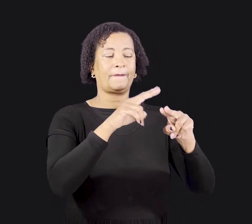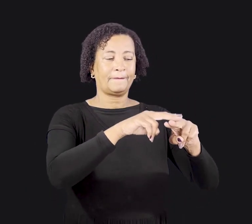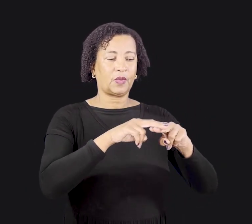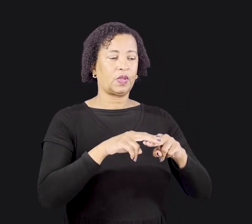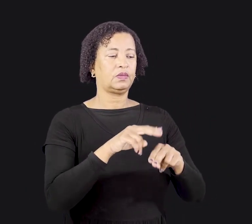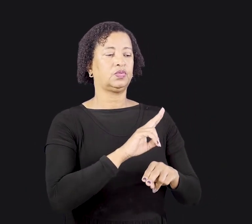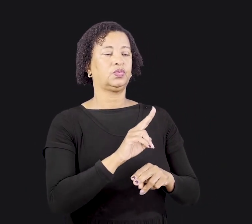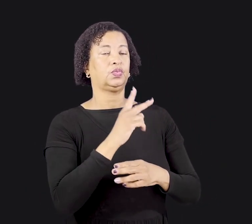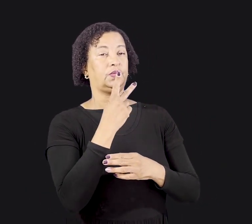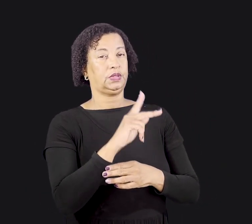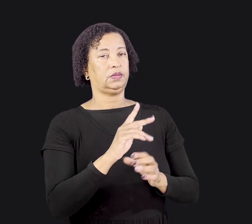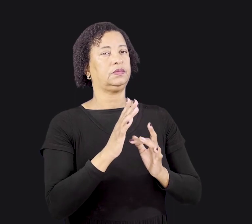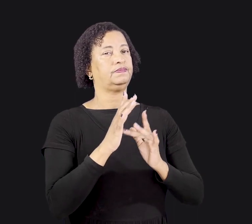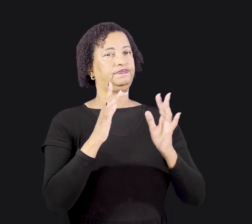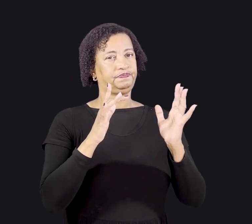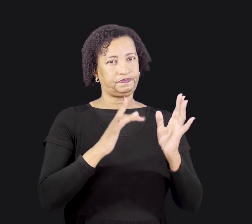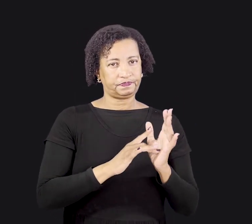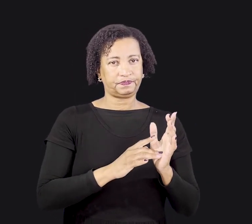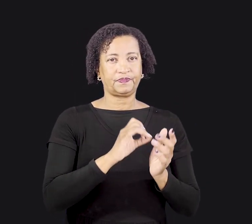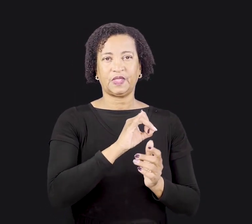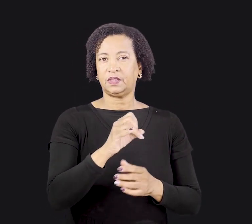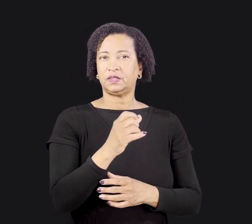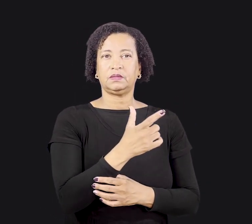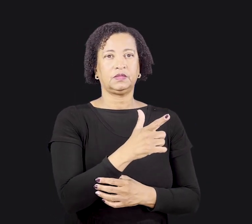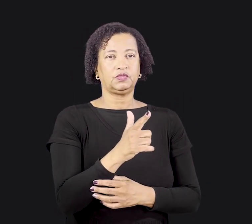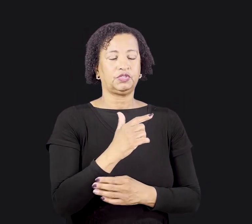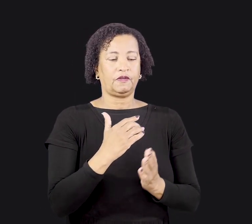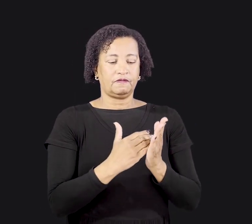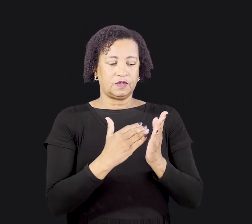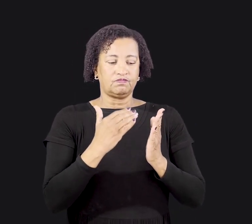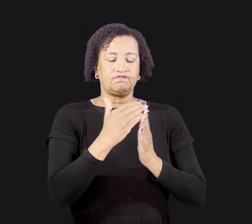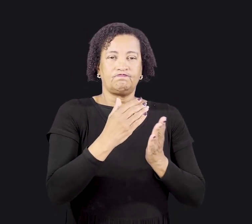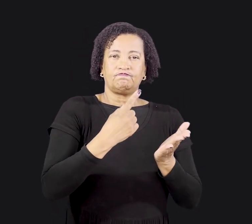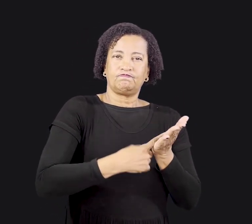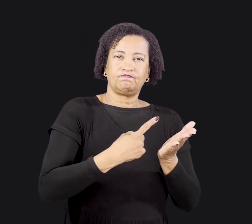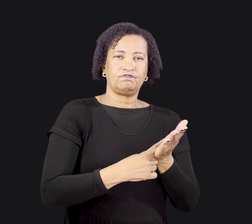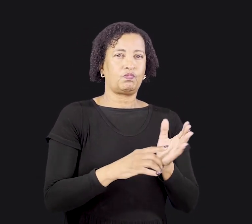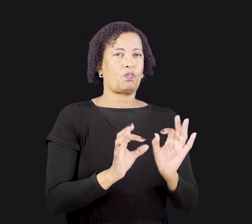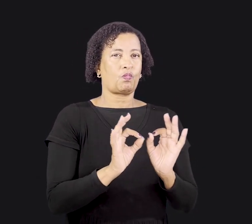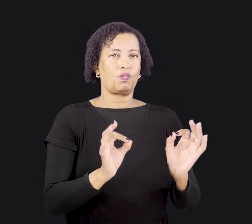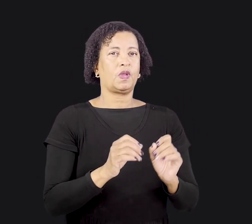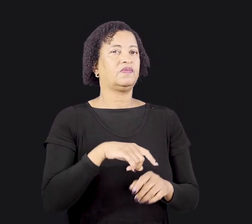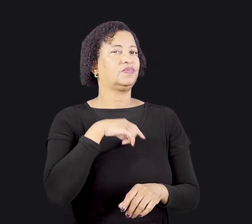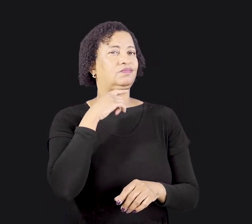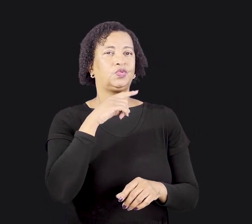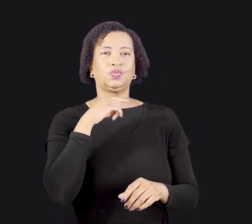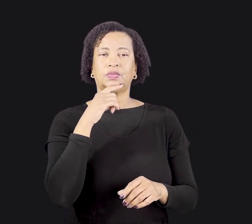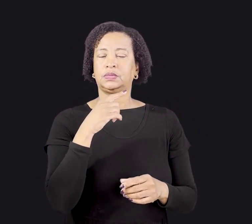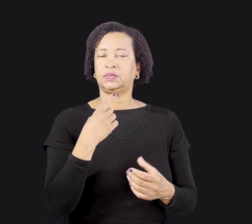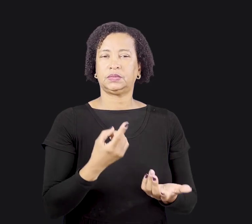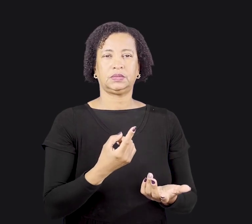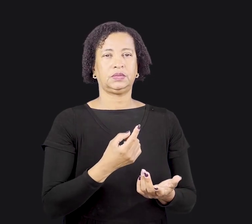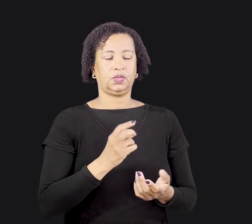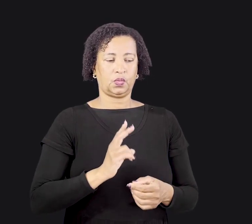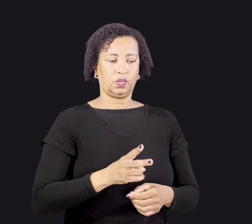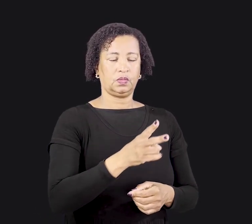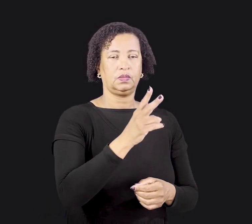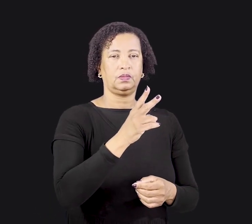nome. E se eles não tivessem esse alto grau de comprometimento, eles não iriam durar muito tempo.